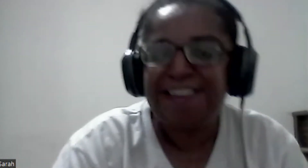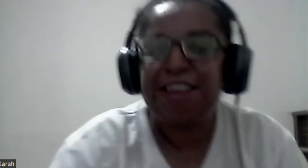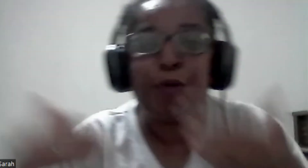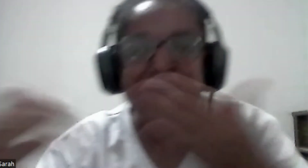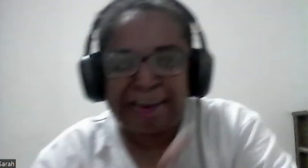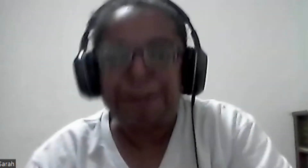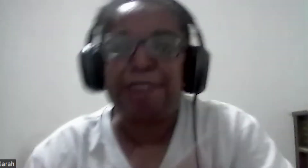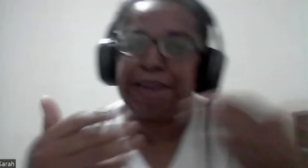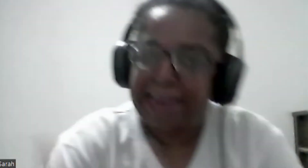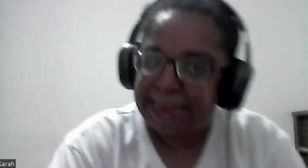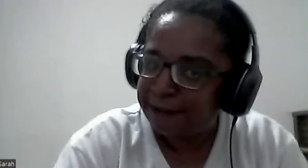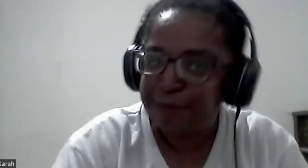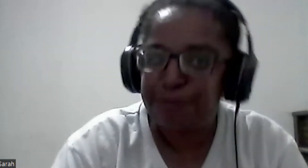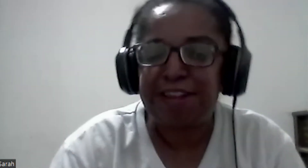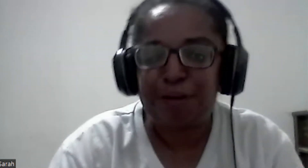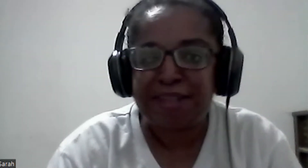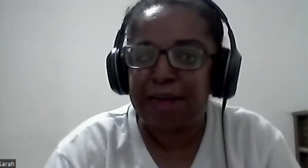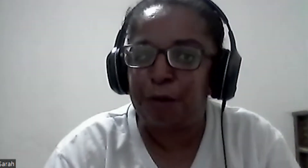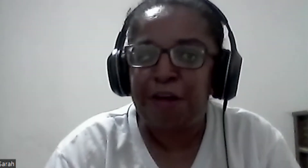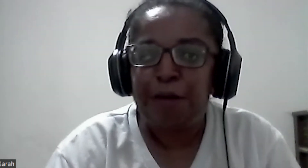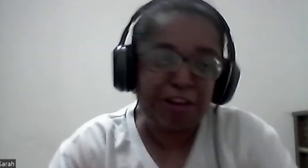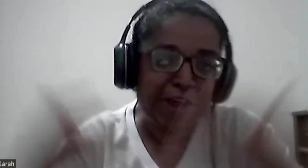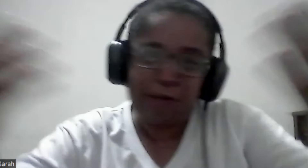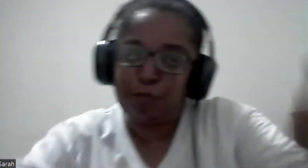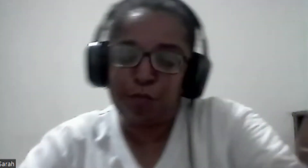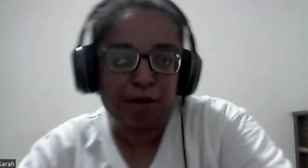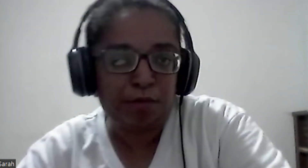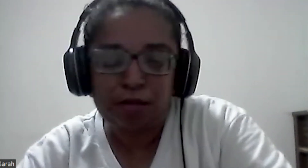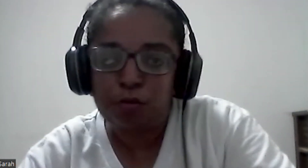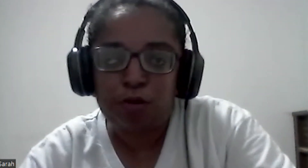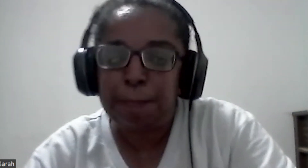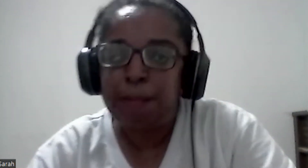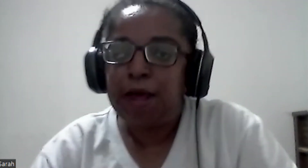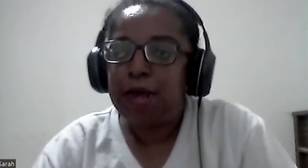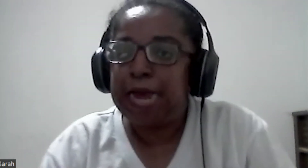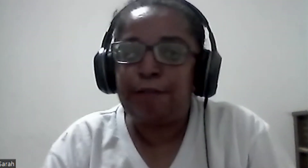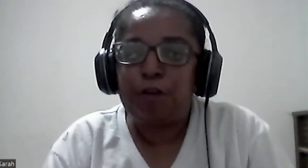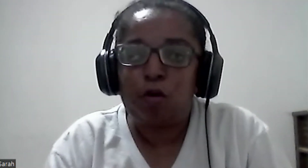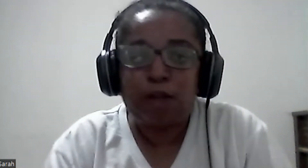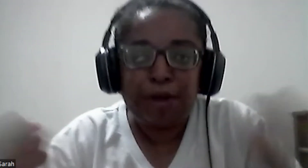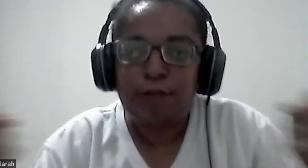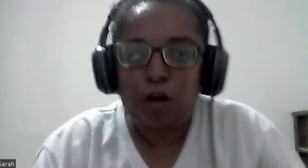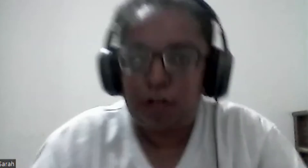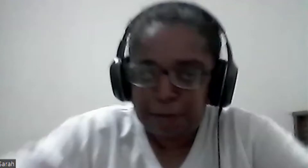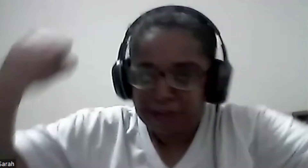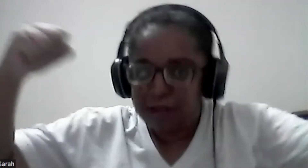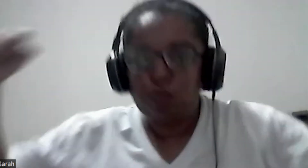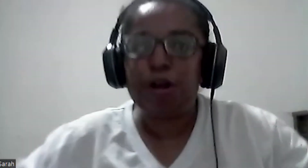eu lá para explicar uma situação. Por exemplo, teve uma surda e ela ficou nervosa, que parecia um gorila